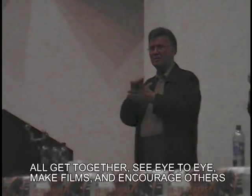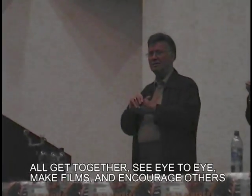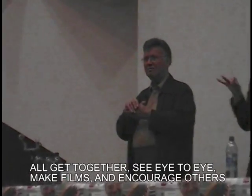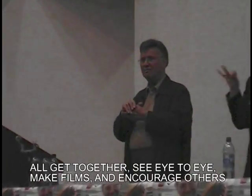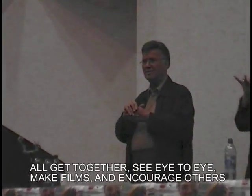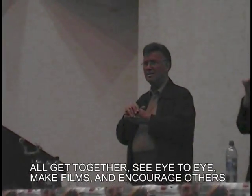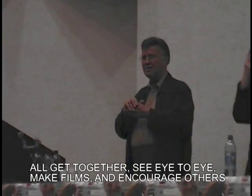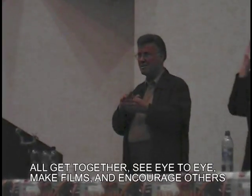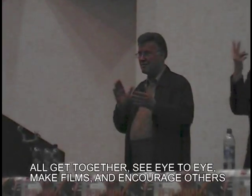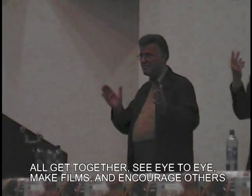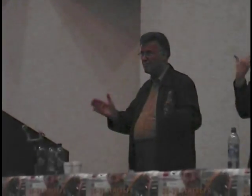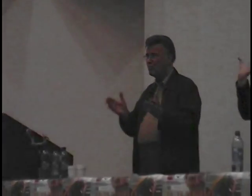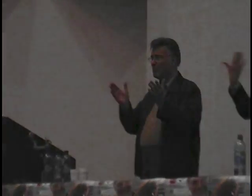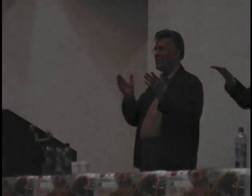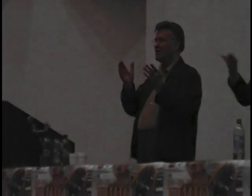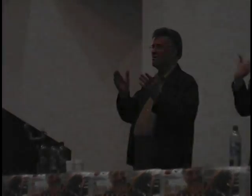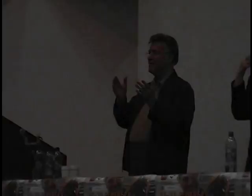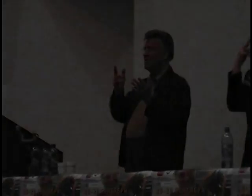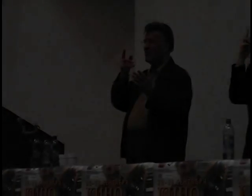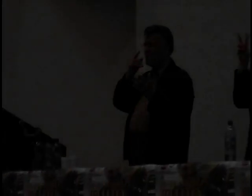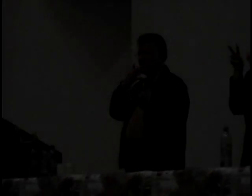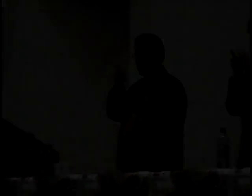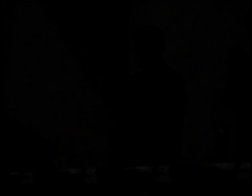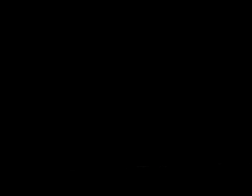films. Feeling better,